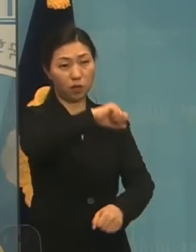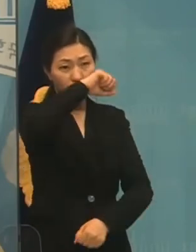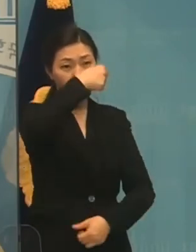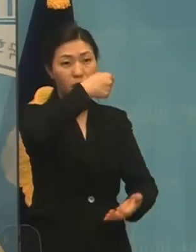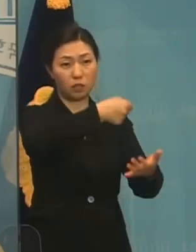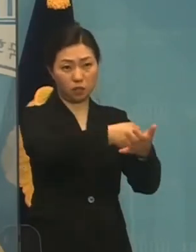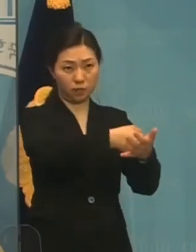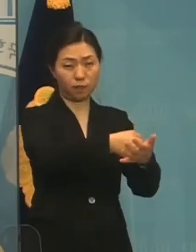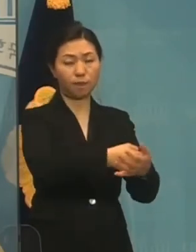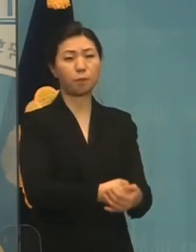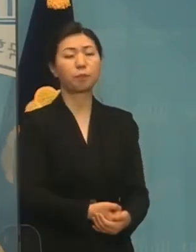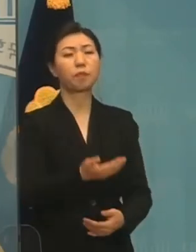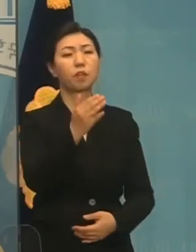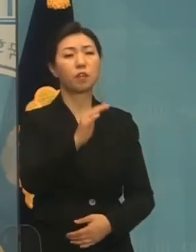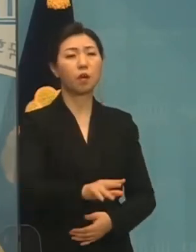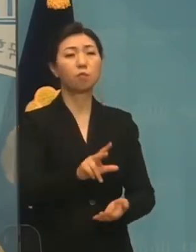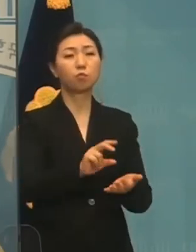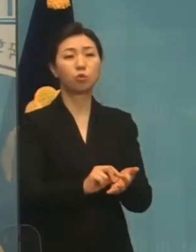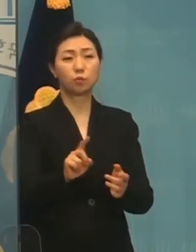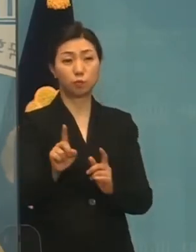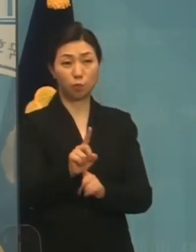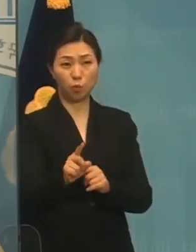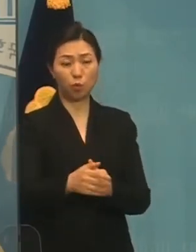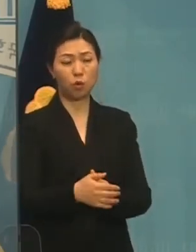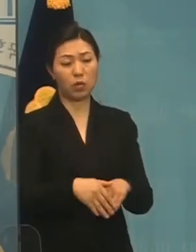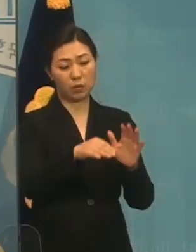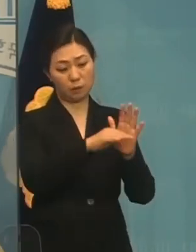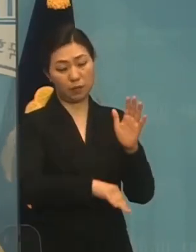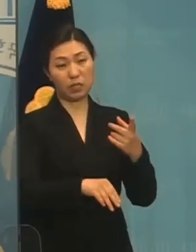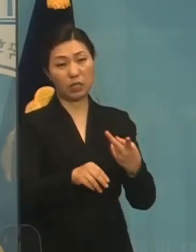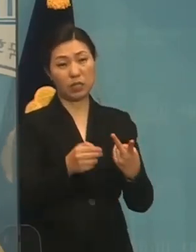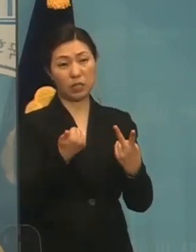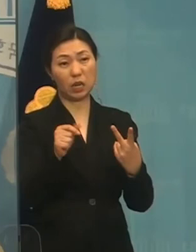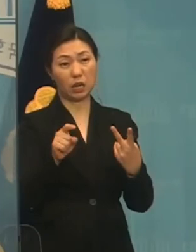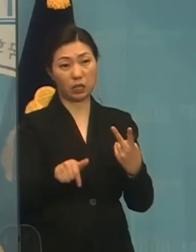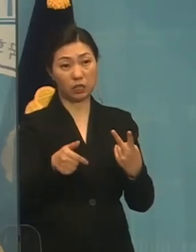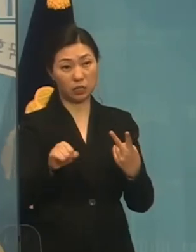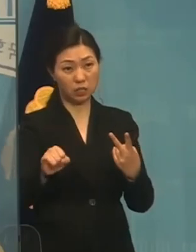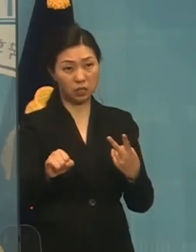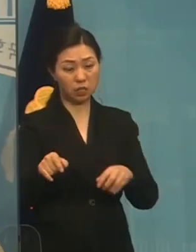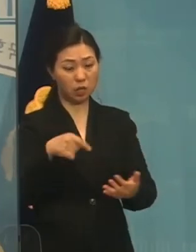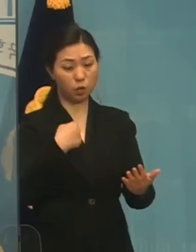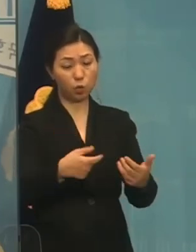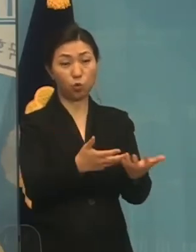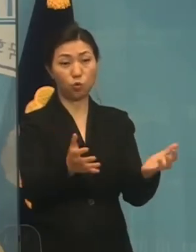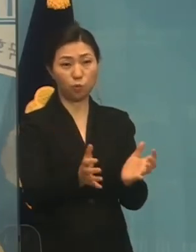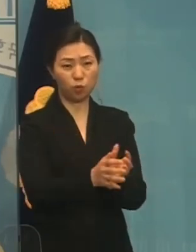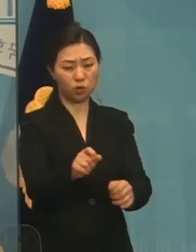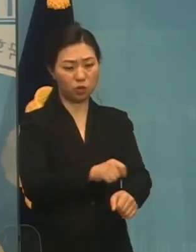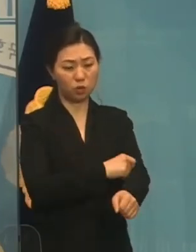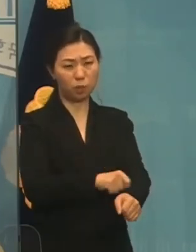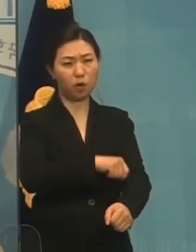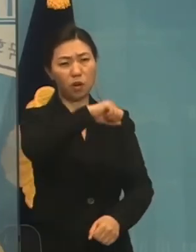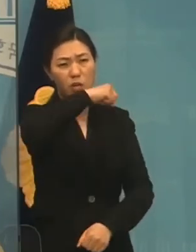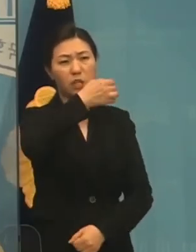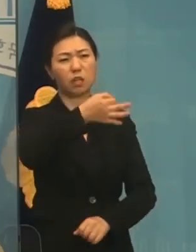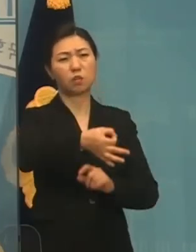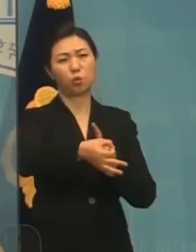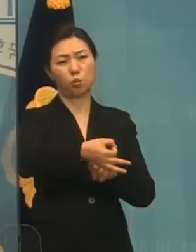왔습니다. 그런데 2학기에는 교육부의 특별 교부금이 여력이 없기